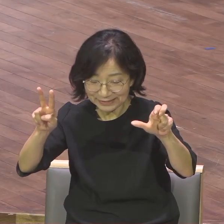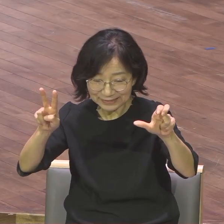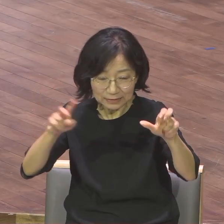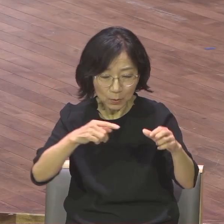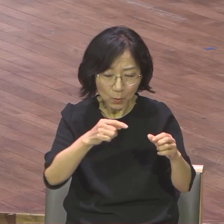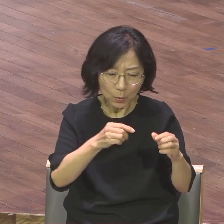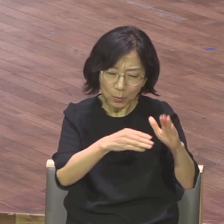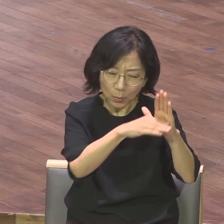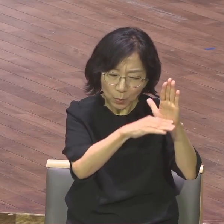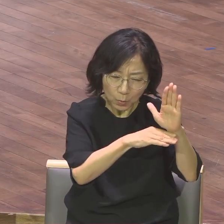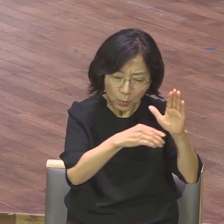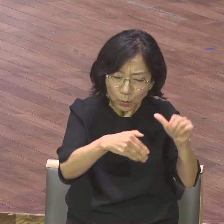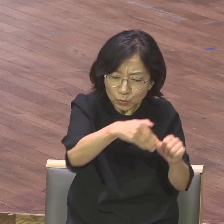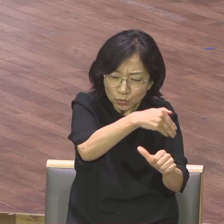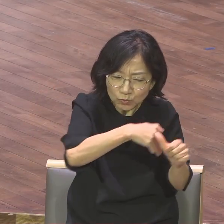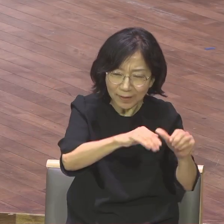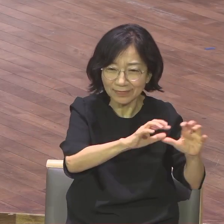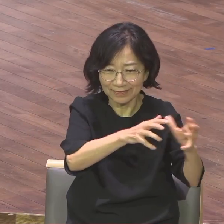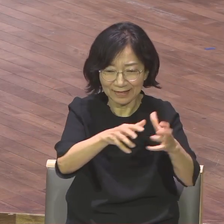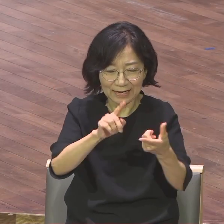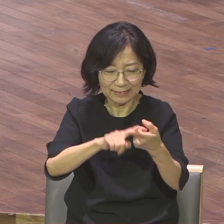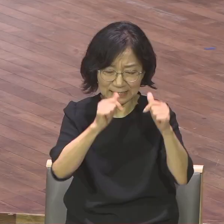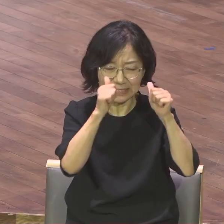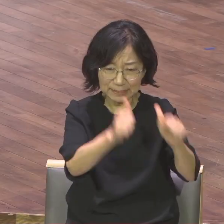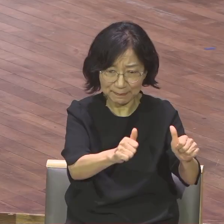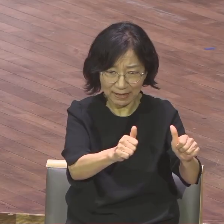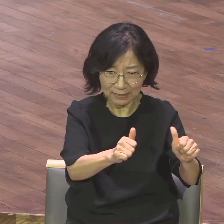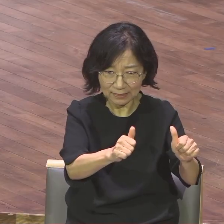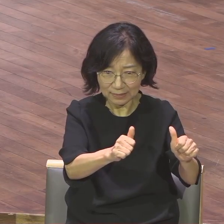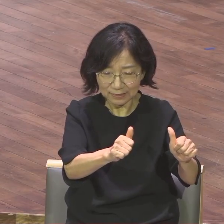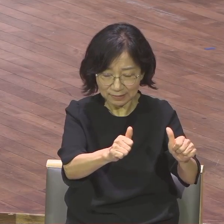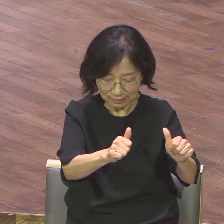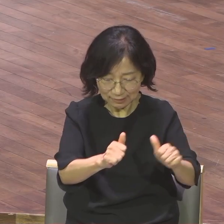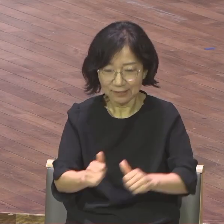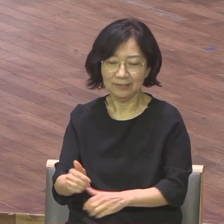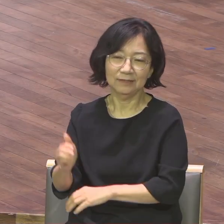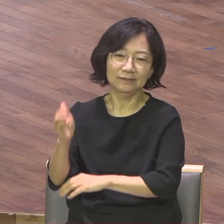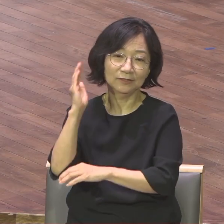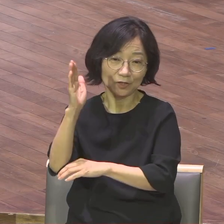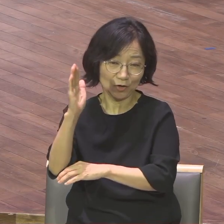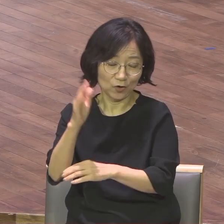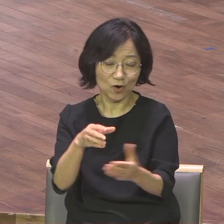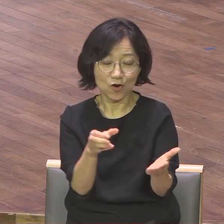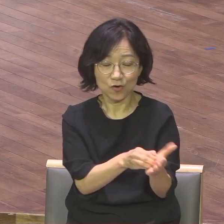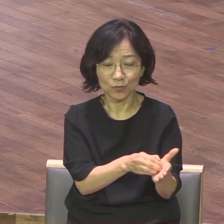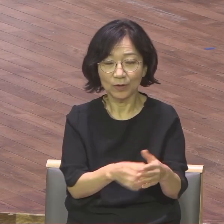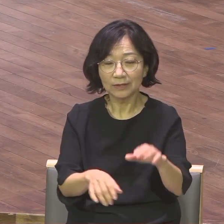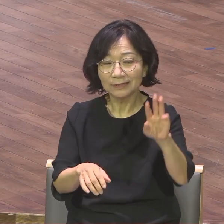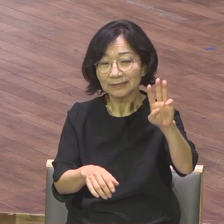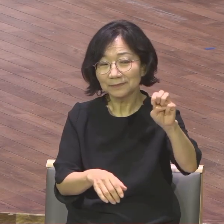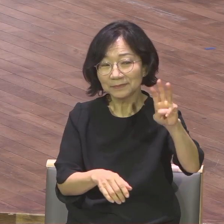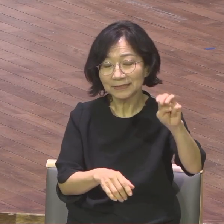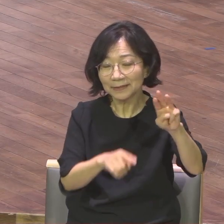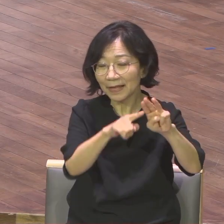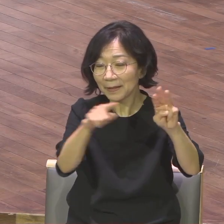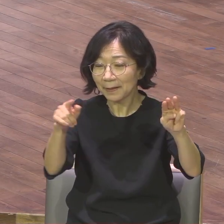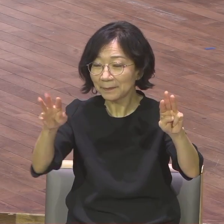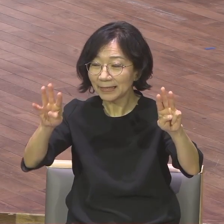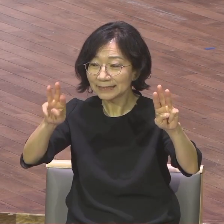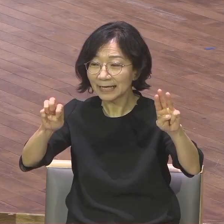주변의 국가들에 대한 이 하나님의 심판에 대한 예언이 기록되어 있고 또 33장부터